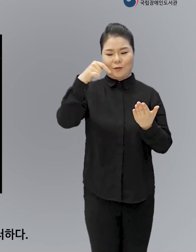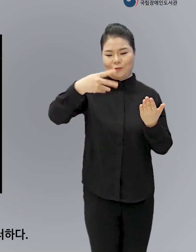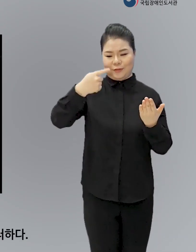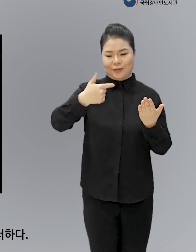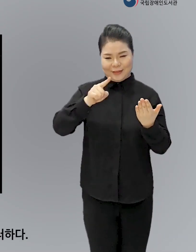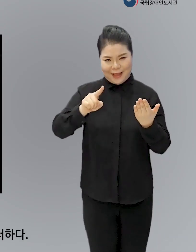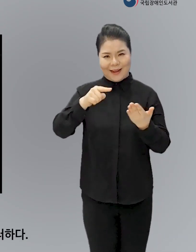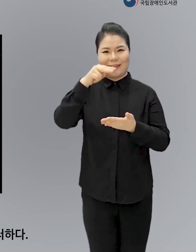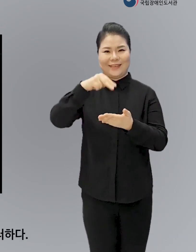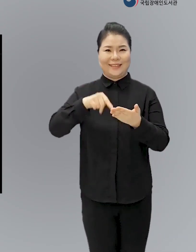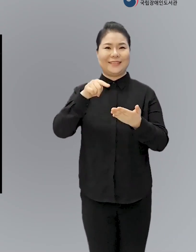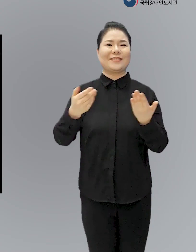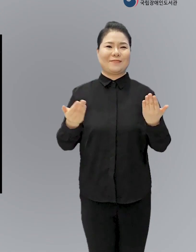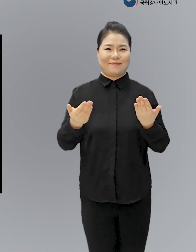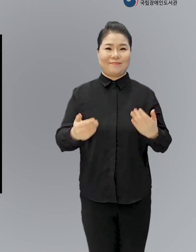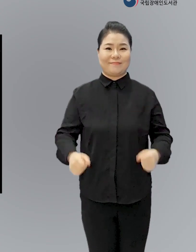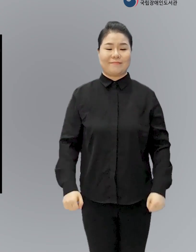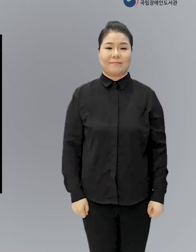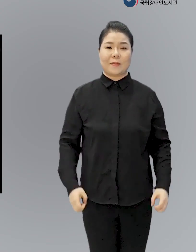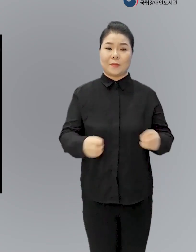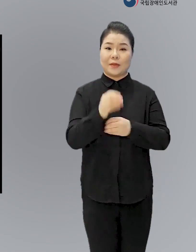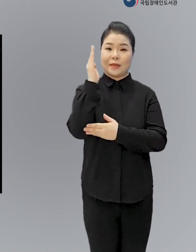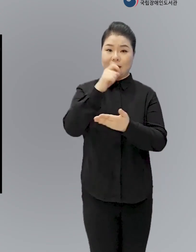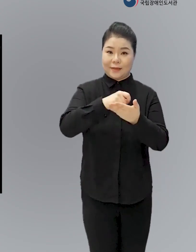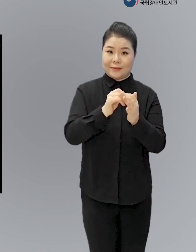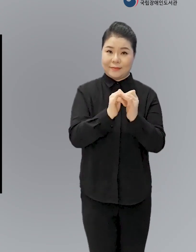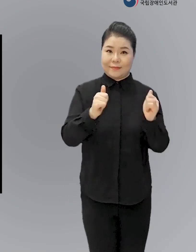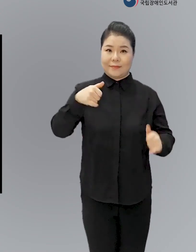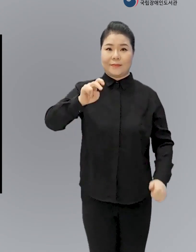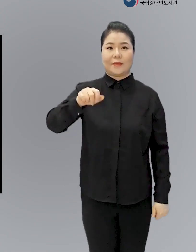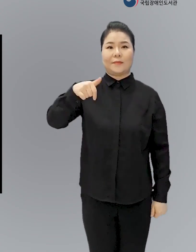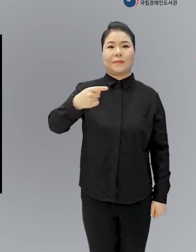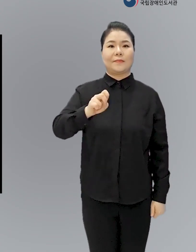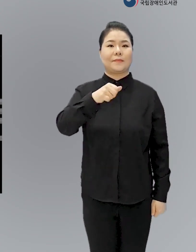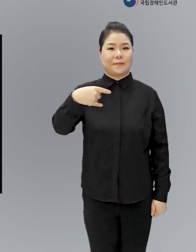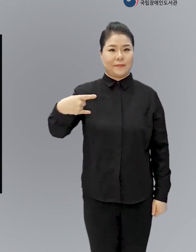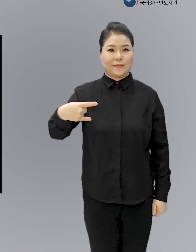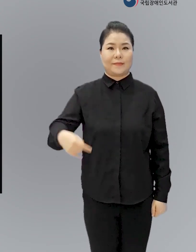구르나를 읽는 일이 바로 그러하다. 소설가 김금희.